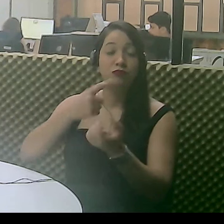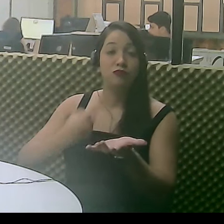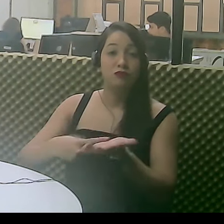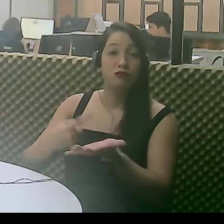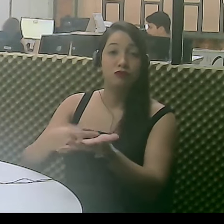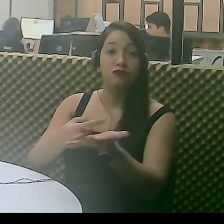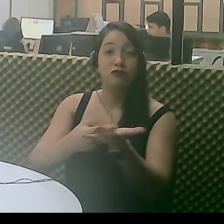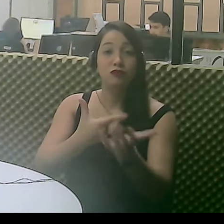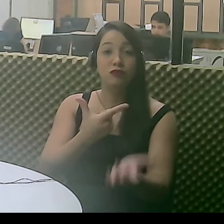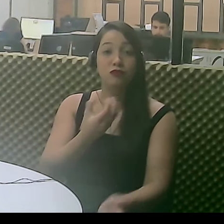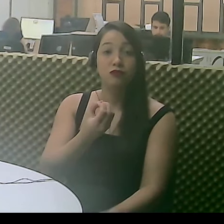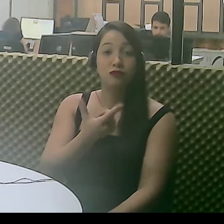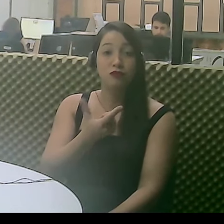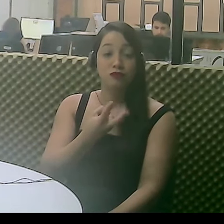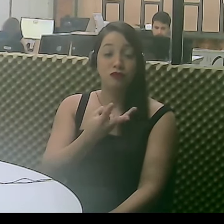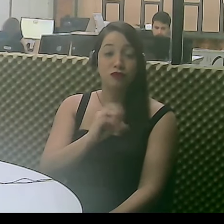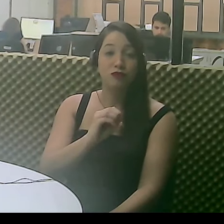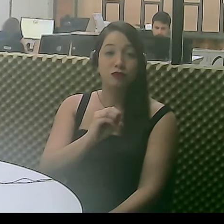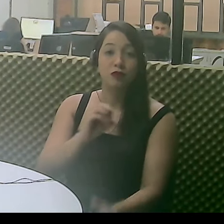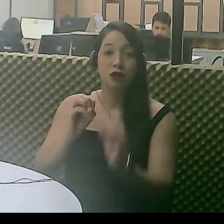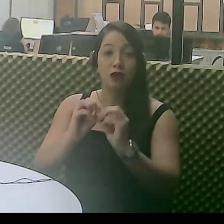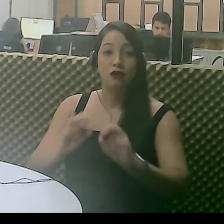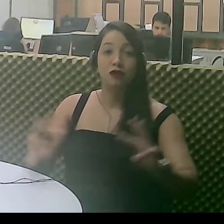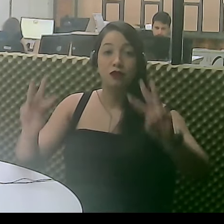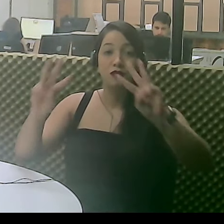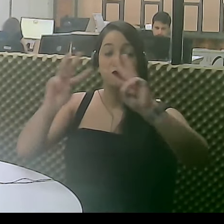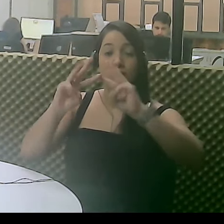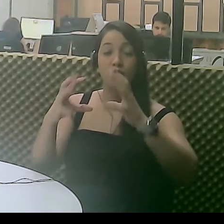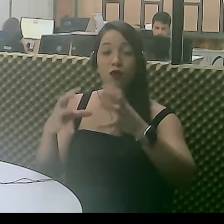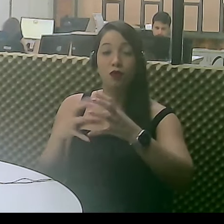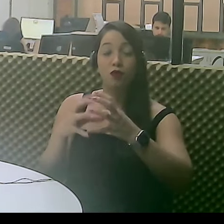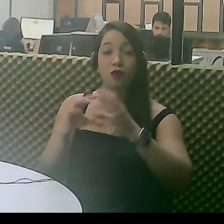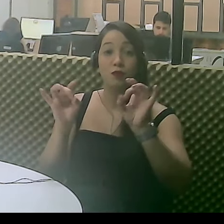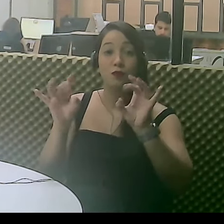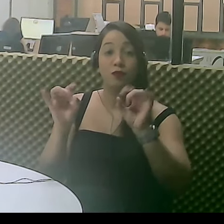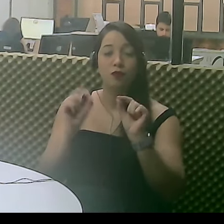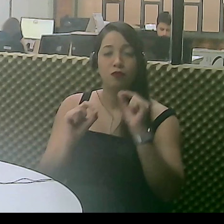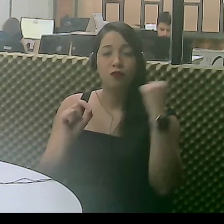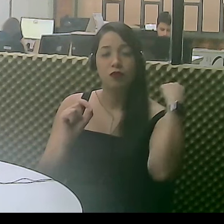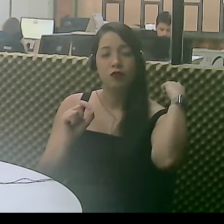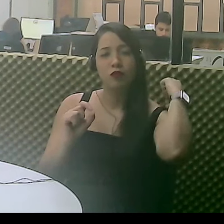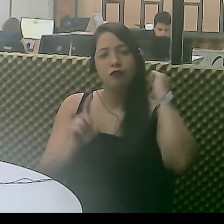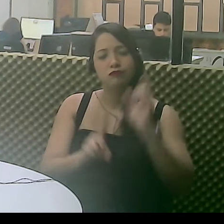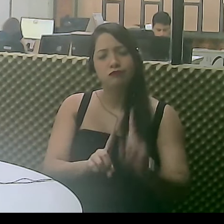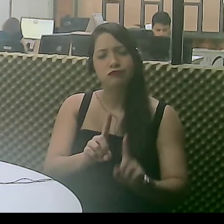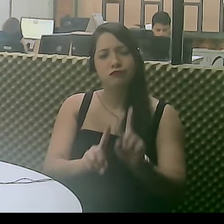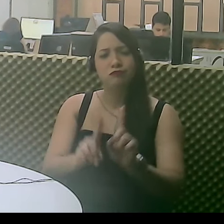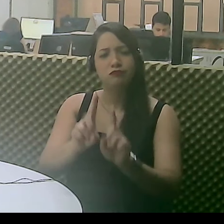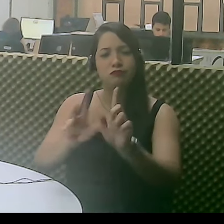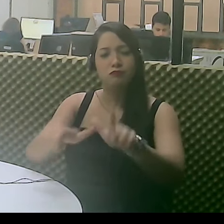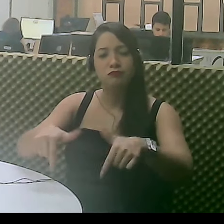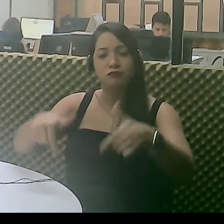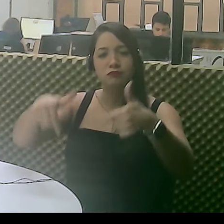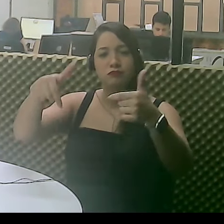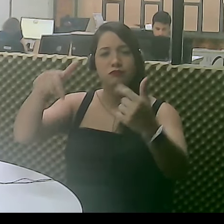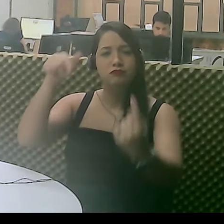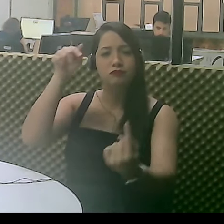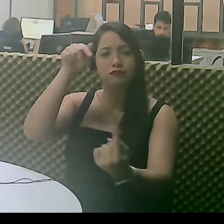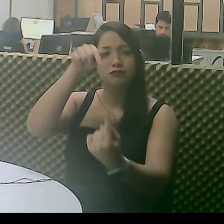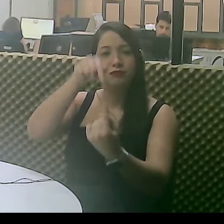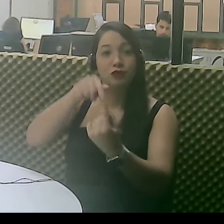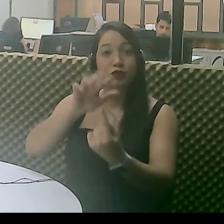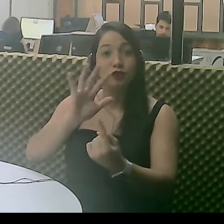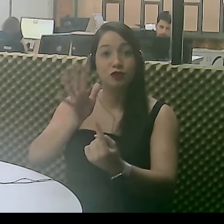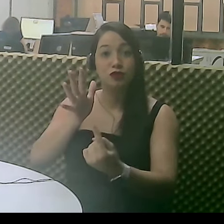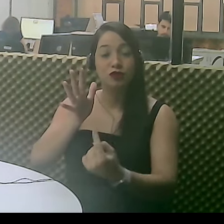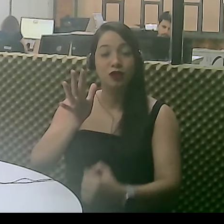2030 da ONU foi criada uma comissão especial que realiza levantamentos de ações e metas já